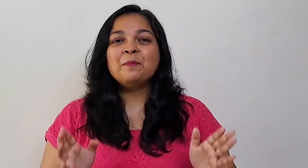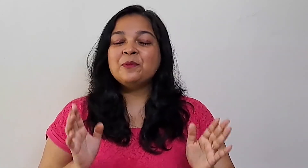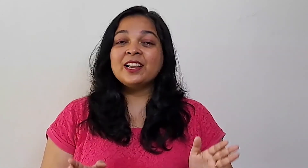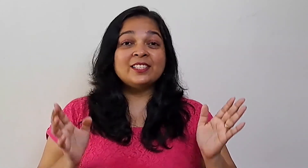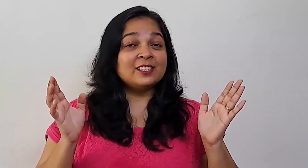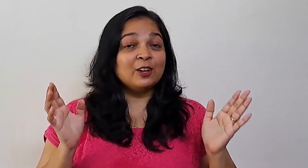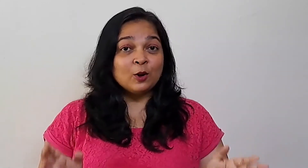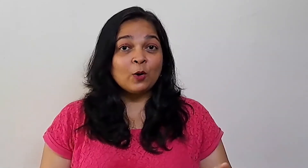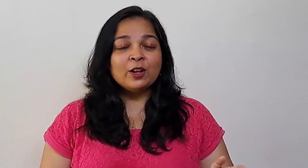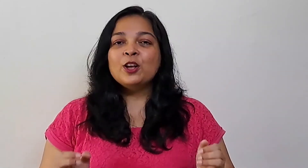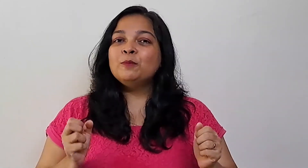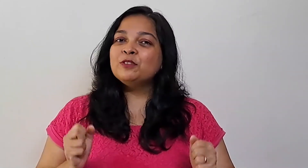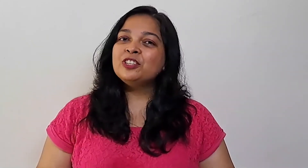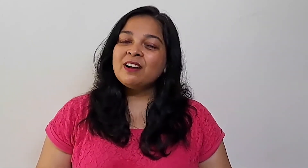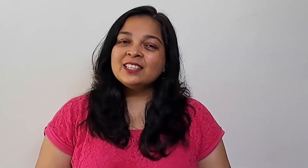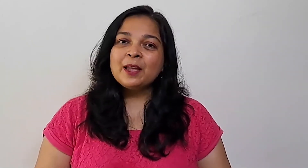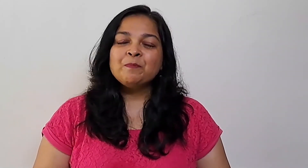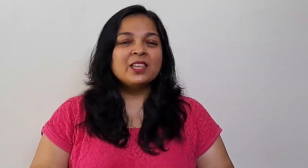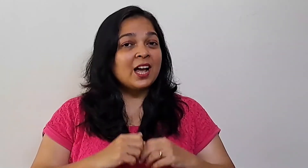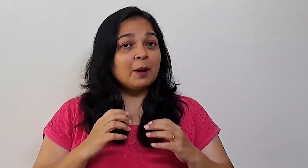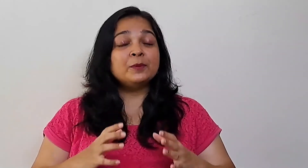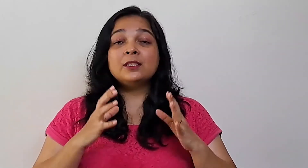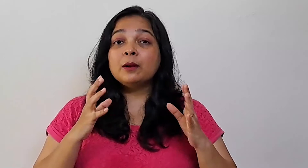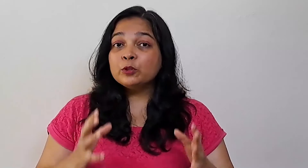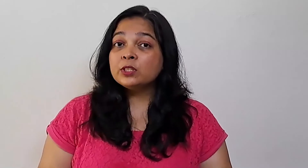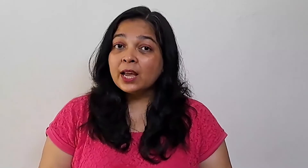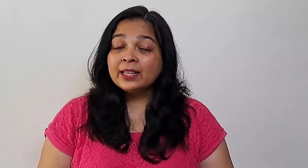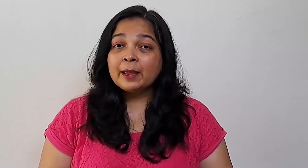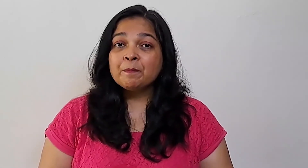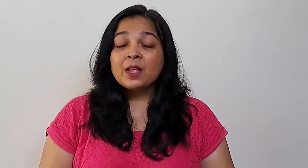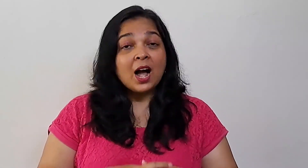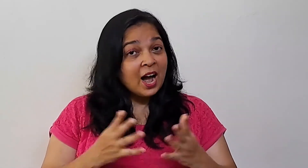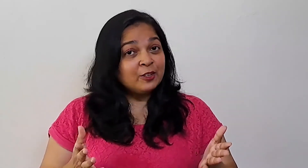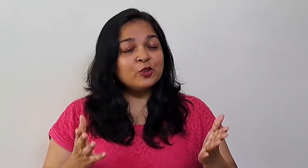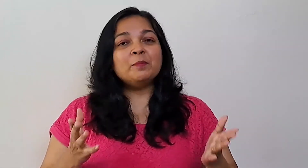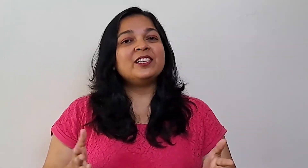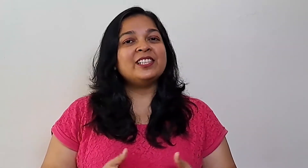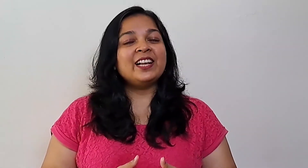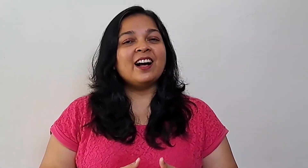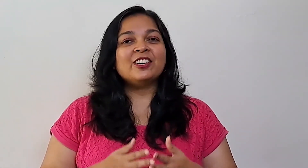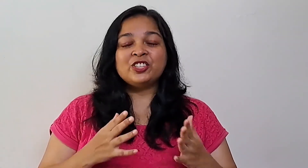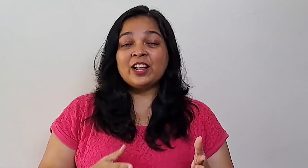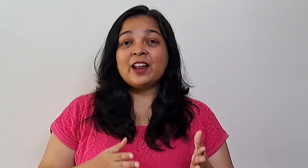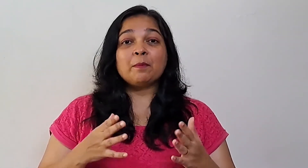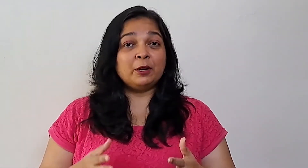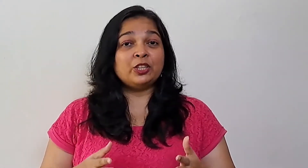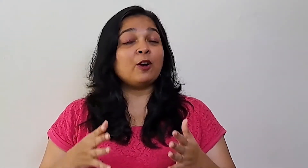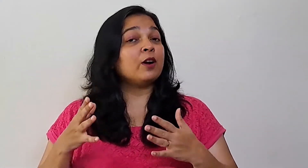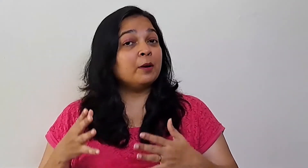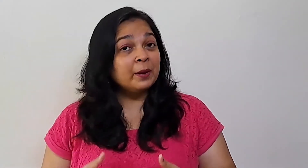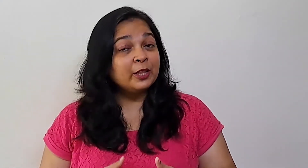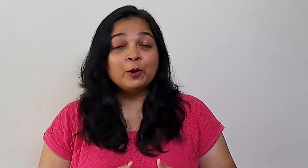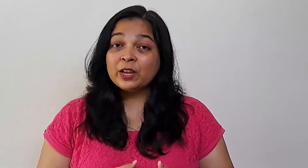लॉर्ड। मैनू विश्वास आ कि तुसी उत्साहित होवोंगे। अज जो अज आप सीखिया आ शद्रक